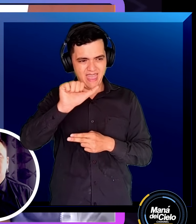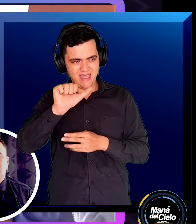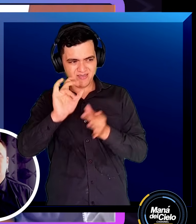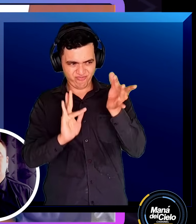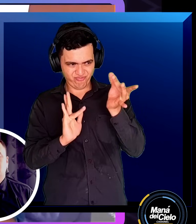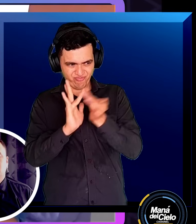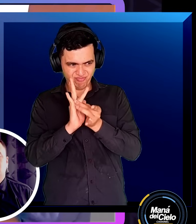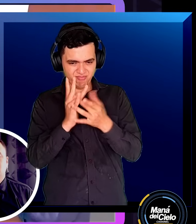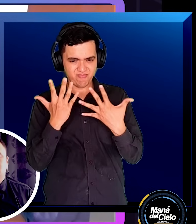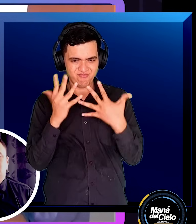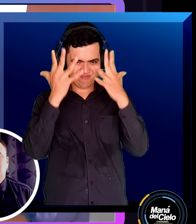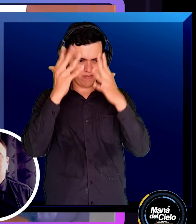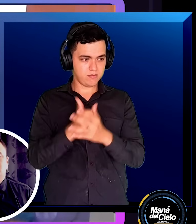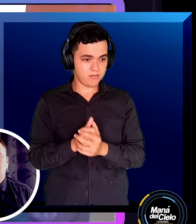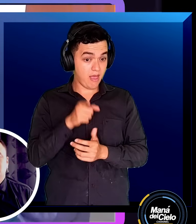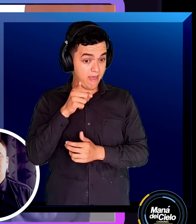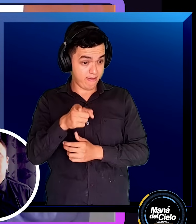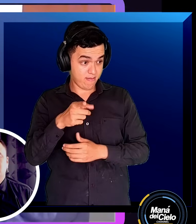Bueno, hermanos,